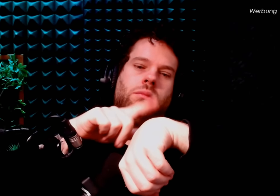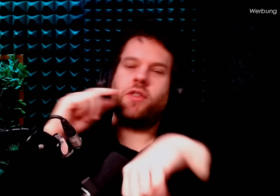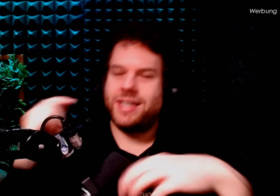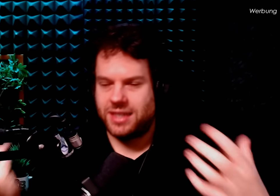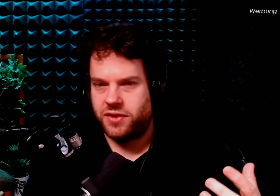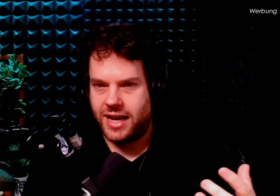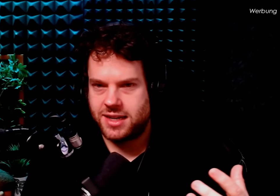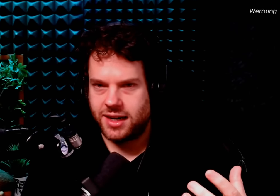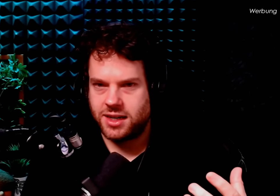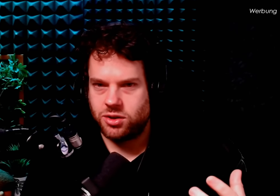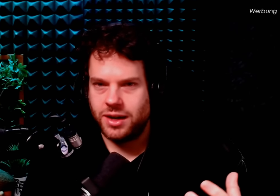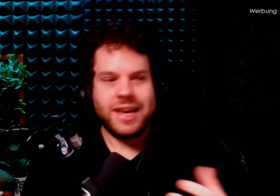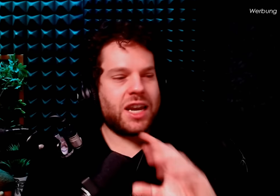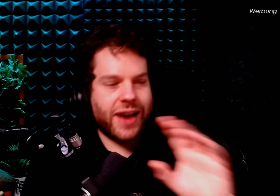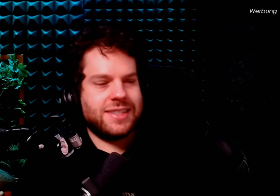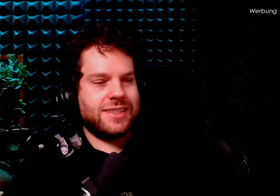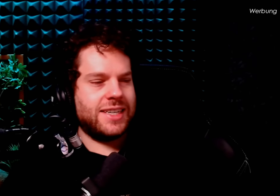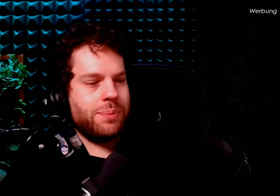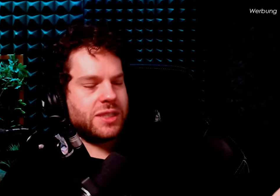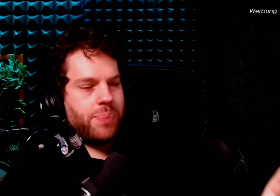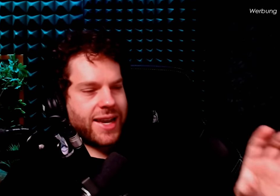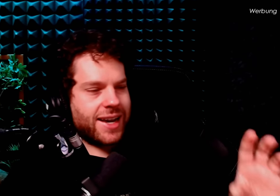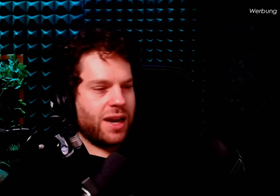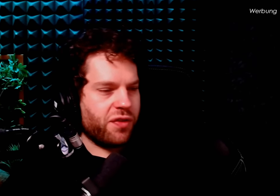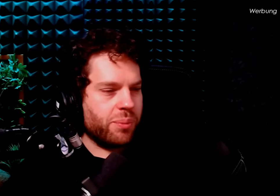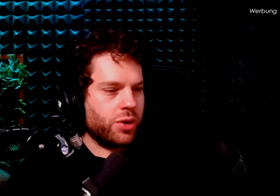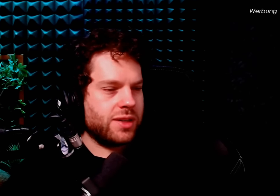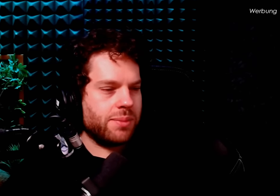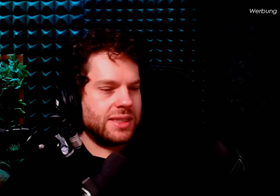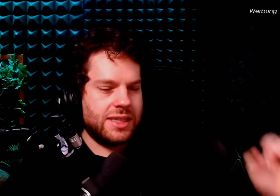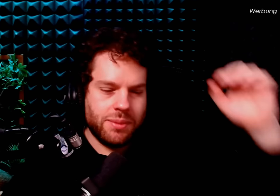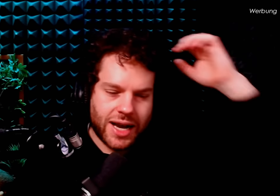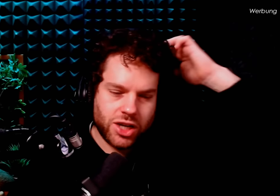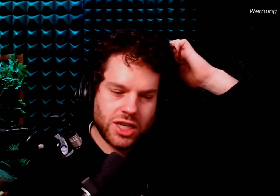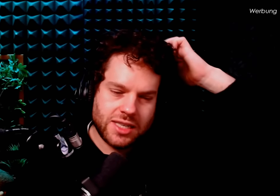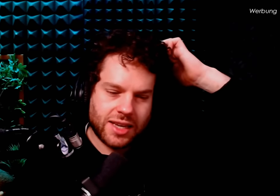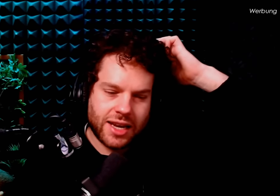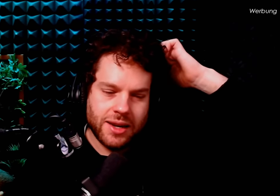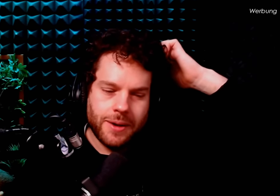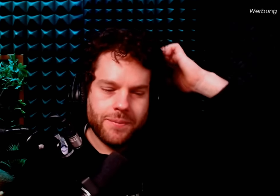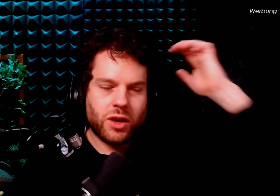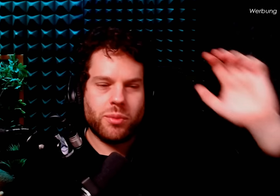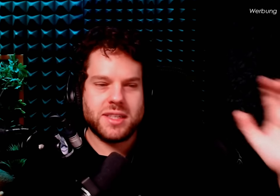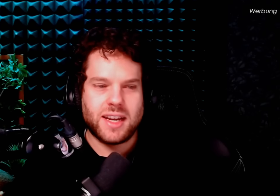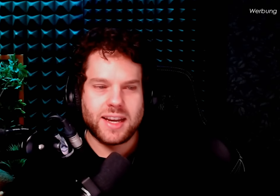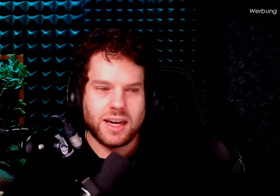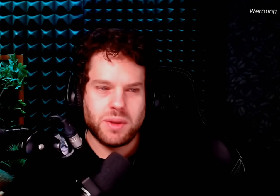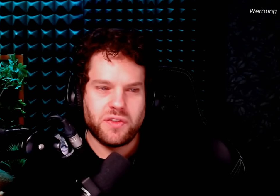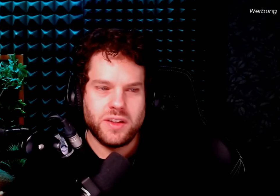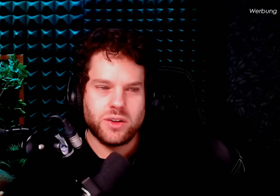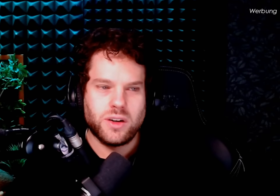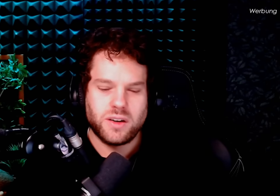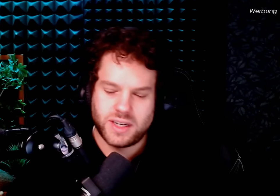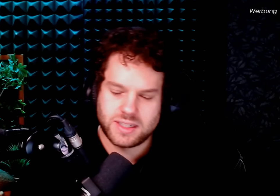So war es das vielleicht in der Richtung. Ich weiß es nicht. Gibt es einen Bäckerei-Verbund, dem man sich hier mal anschließen kann, wo man sagen kann, man findet irgendwas